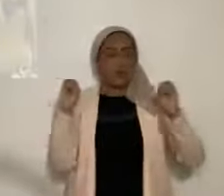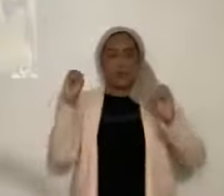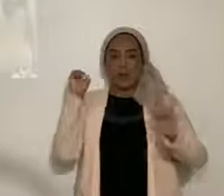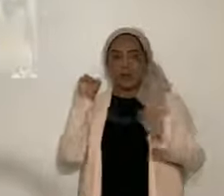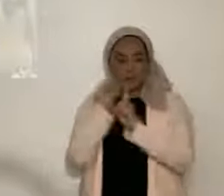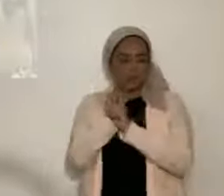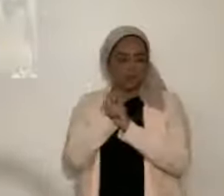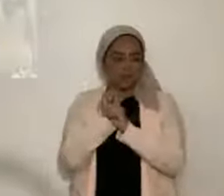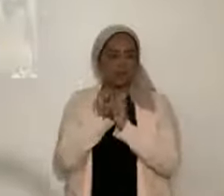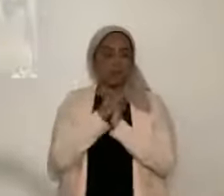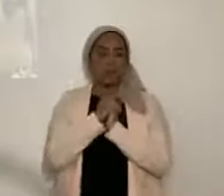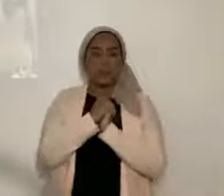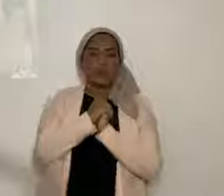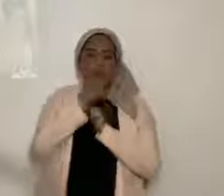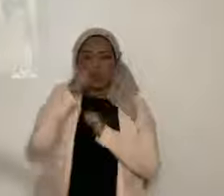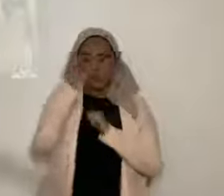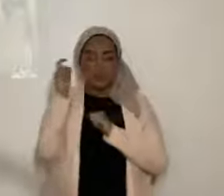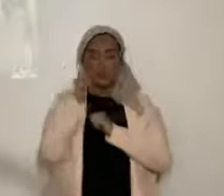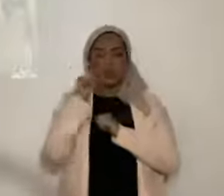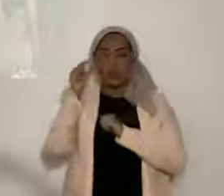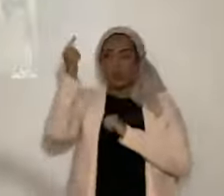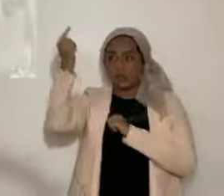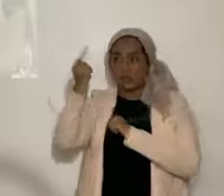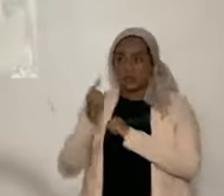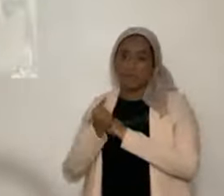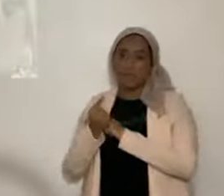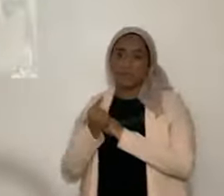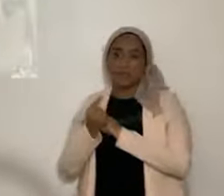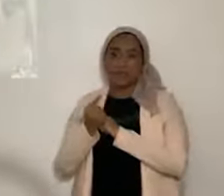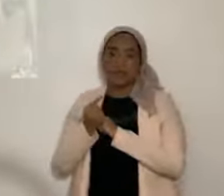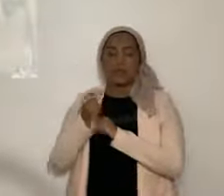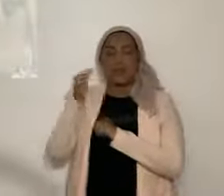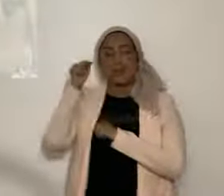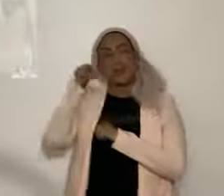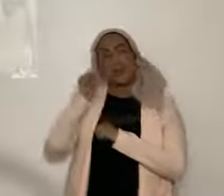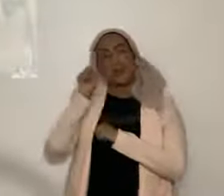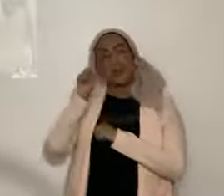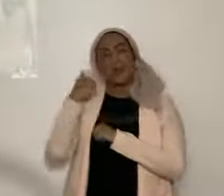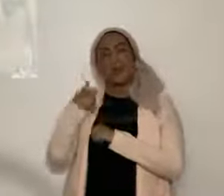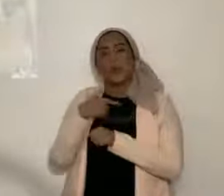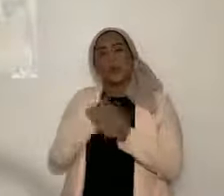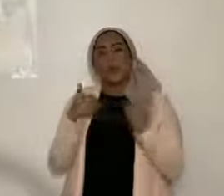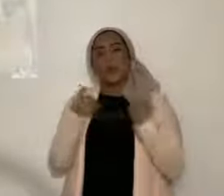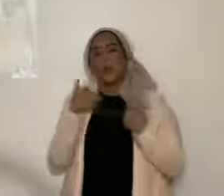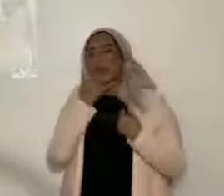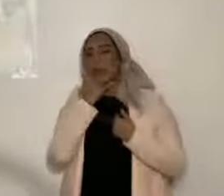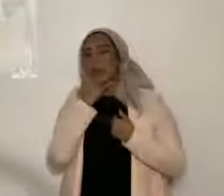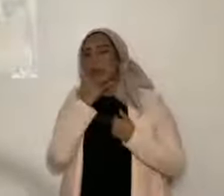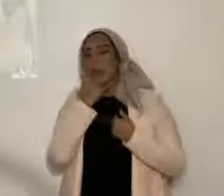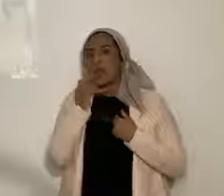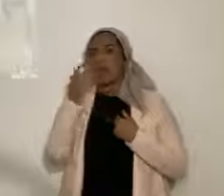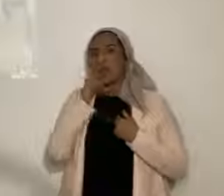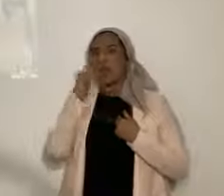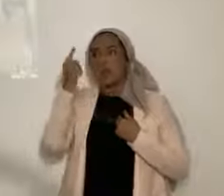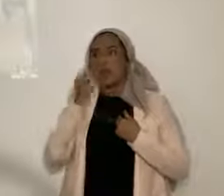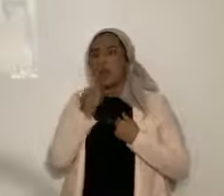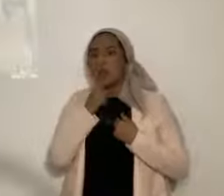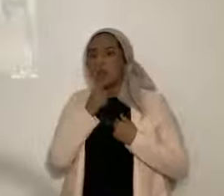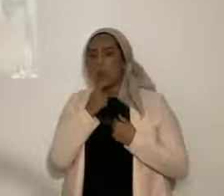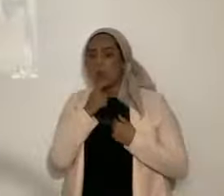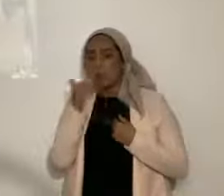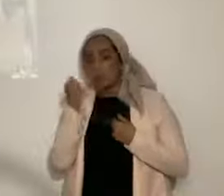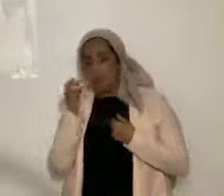ninguna manera, porque no vendrá. Y entonces ahí es donde le habíamos malentendido, no vendrá ¿quién?